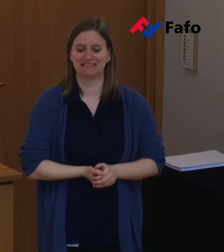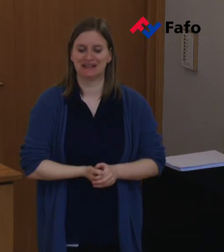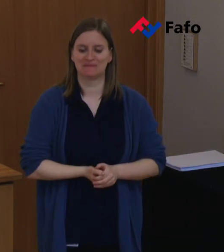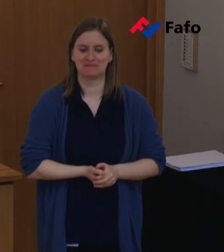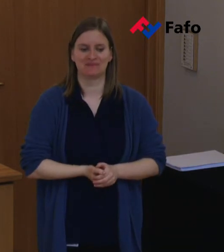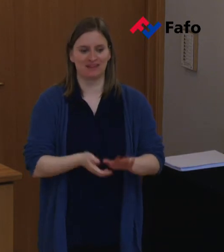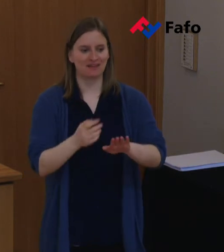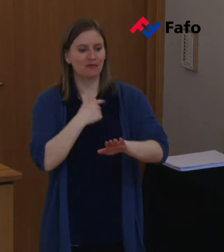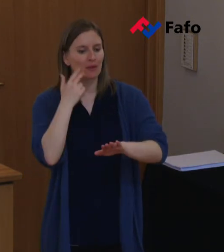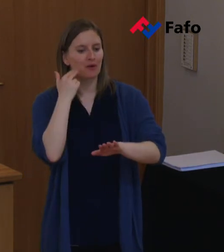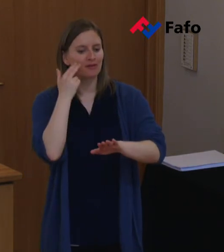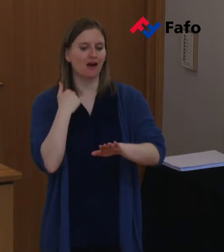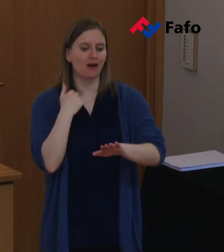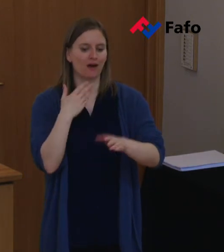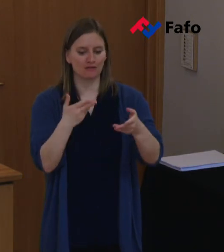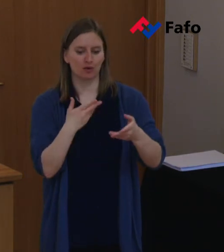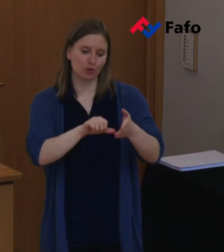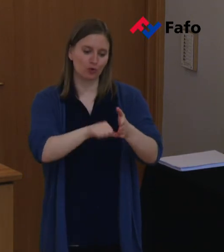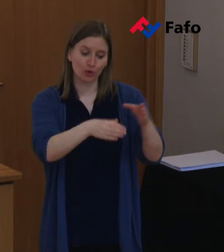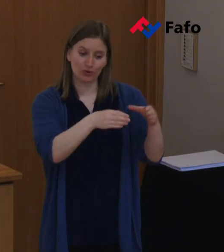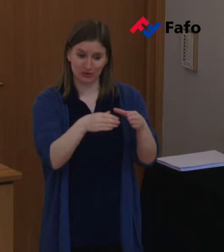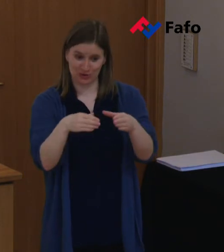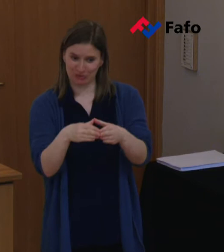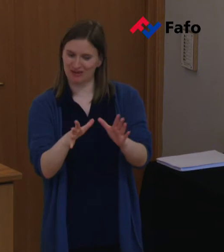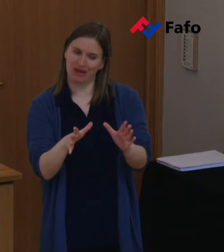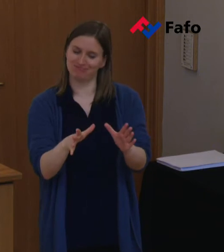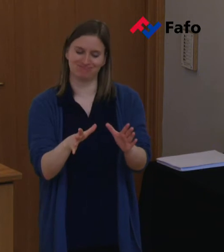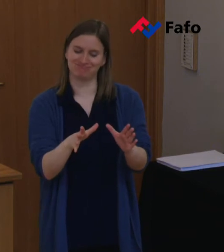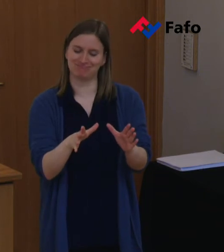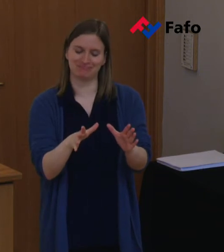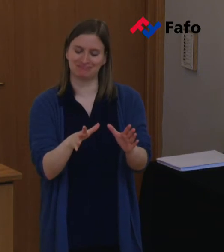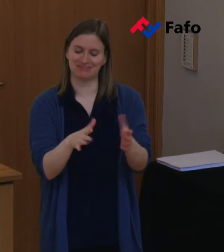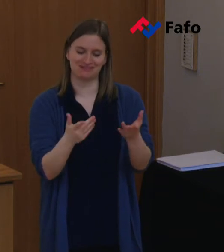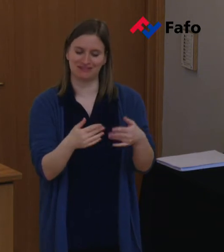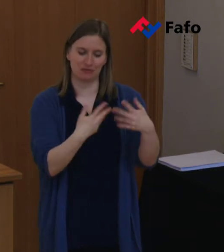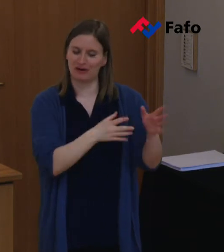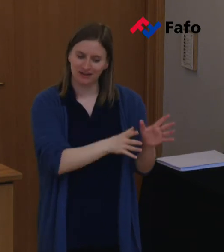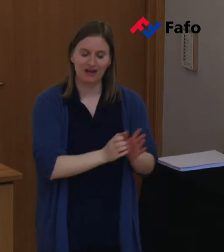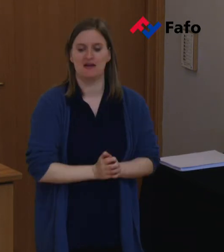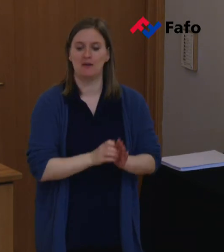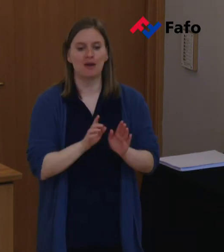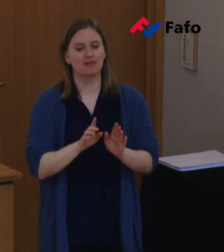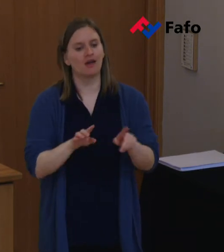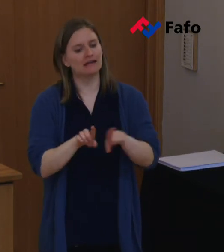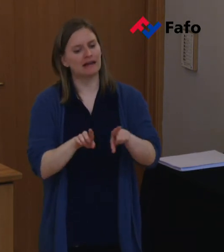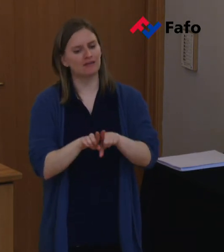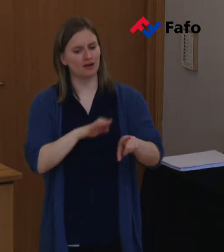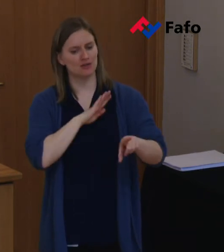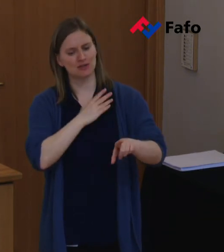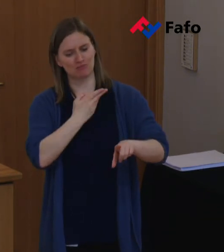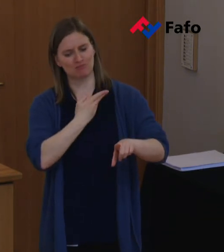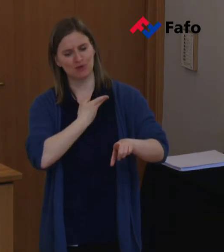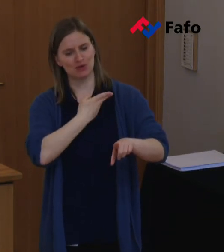Så prøvde vi jo å få litt kontrollgruppe inn her, men det lyktes vi jo ikke med. Men vi synes likevel at det er mye læring